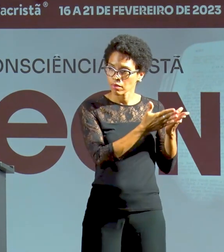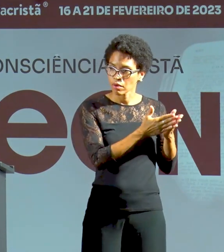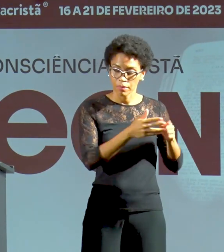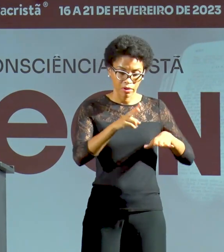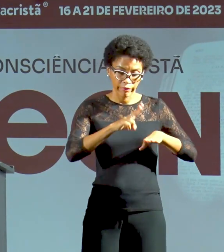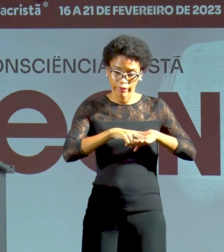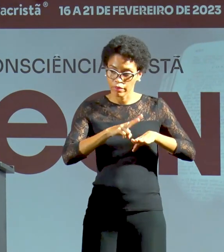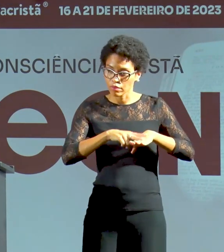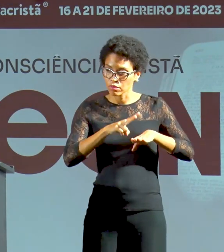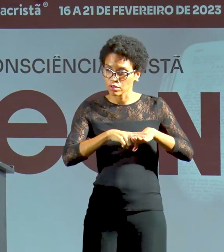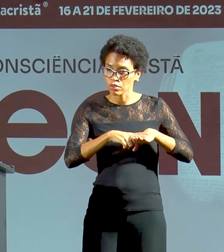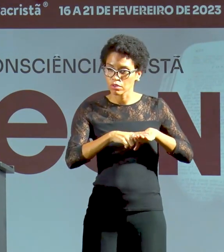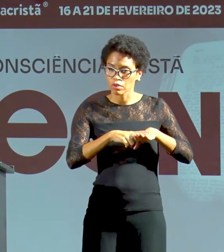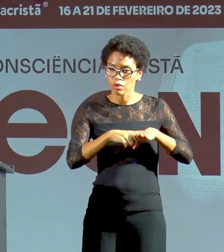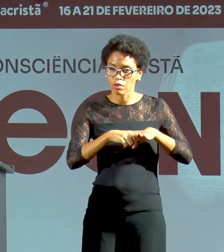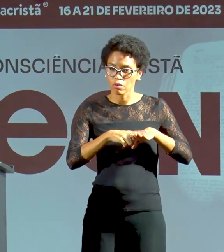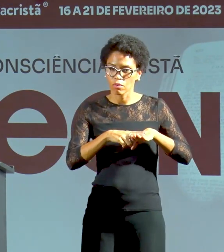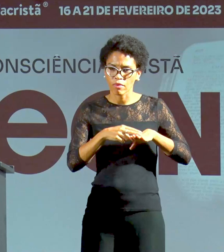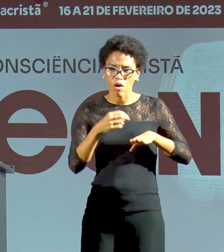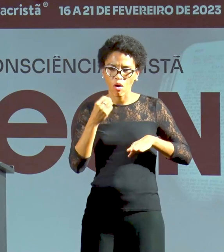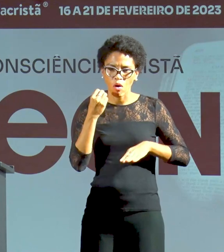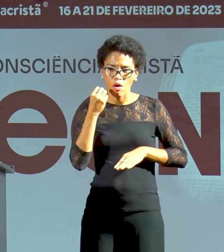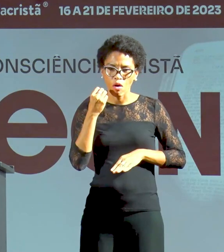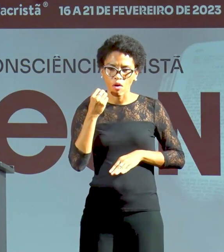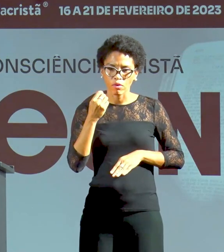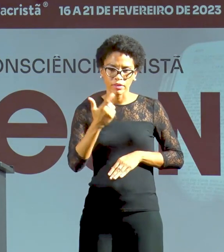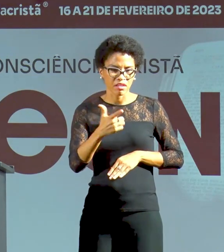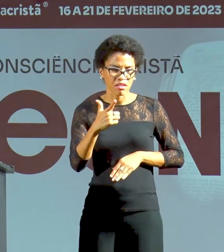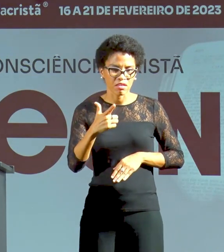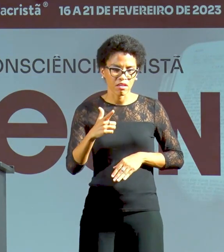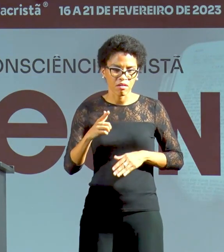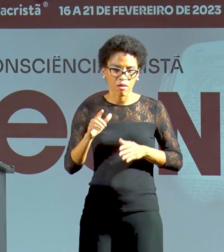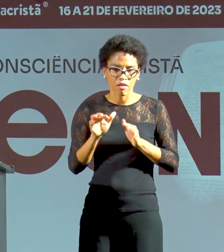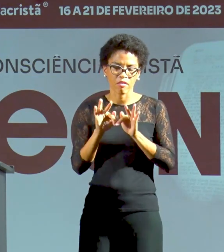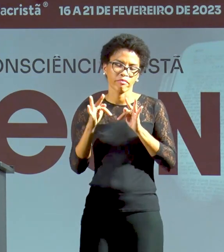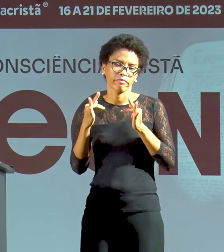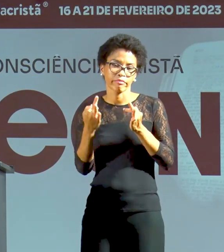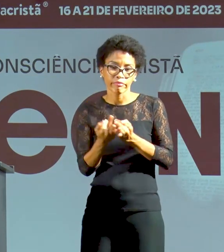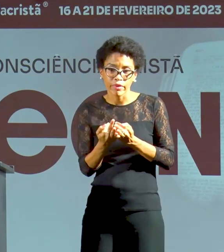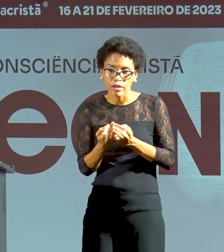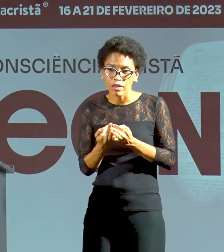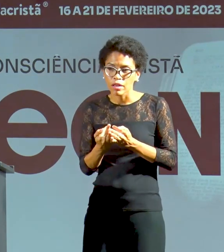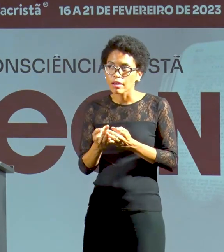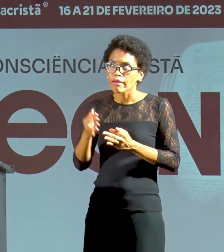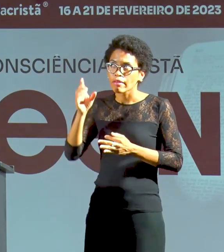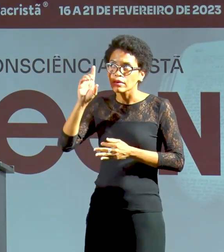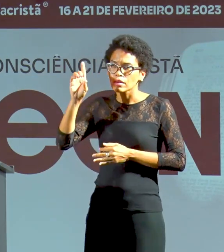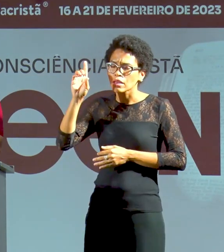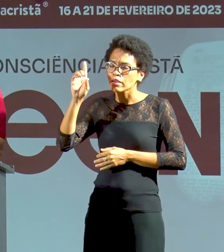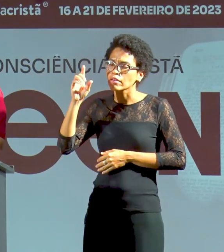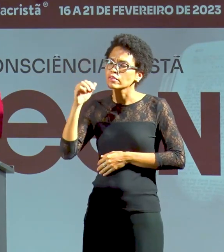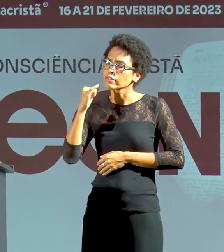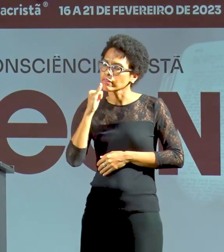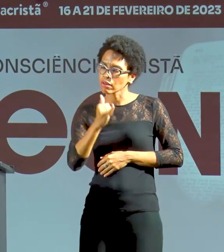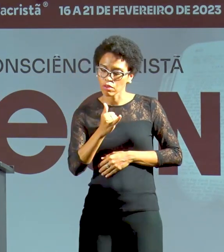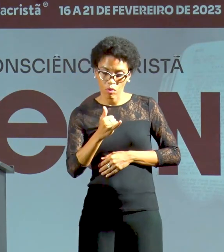viúvas os órfãos os estrangeiros Deus havia estabelecido uma lei que no tempo da colheita